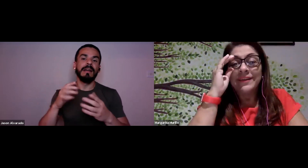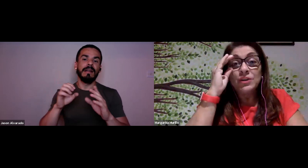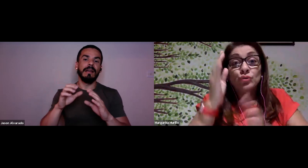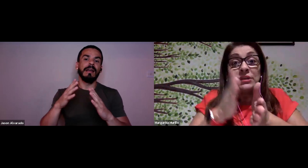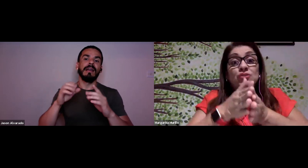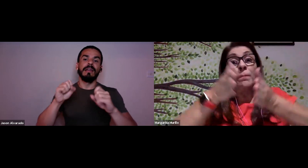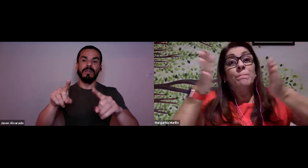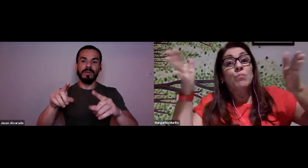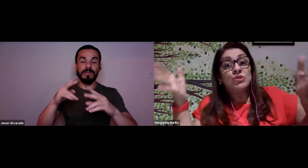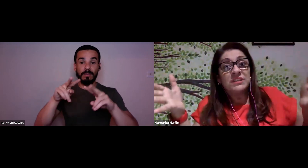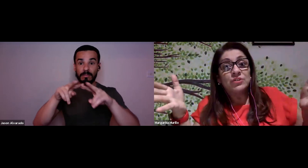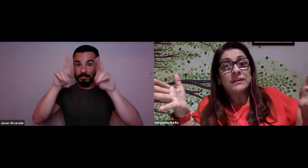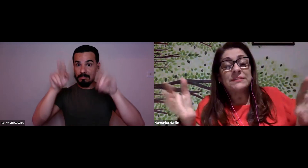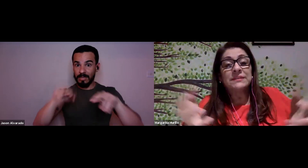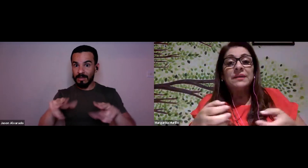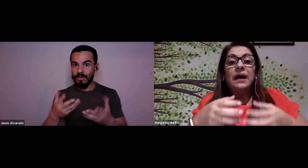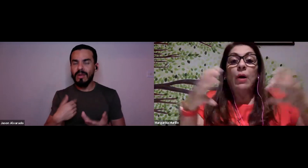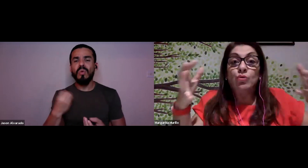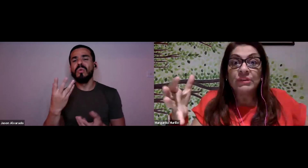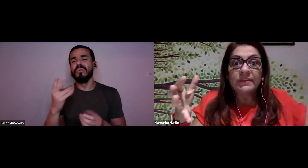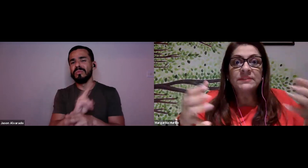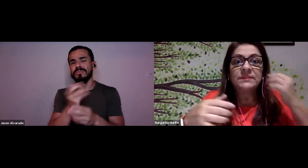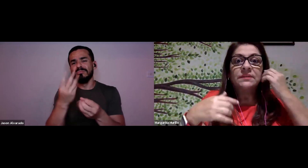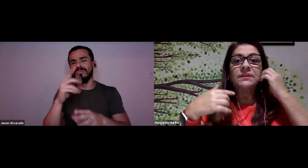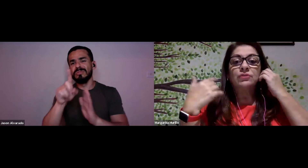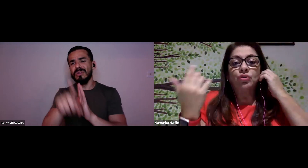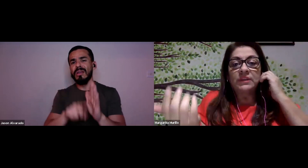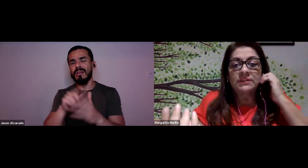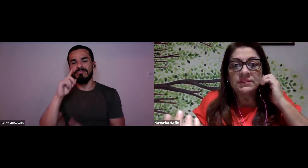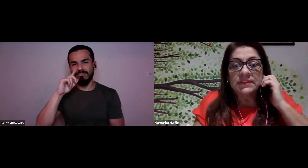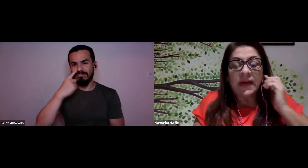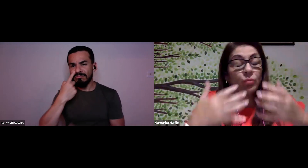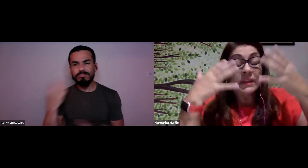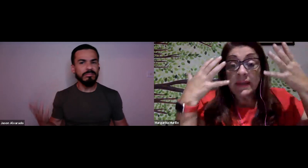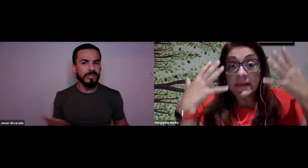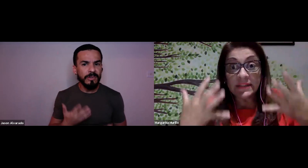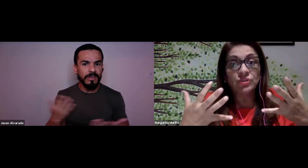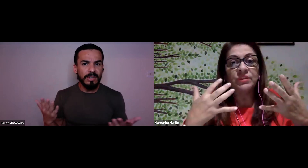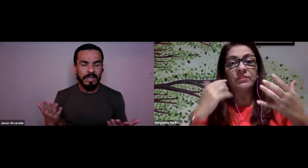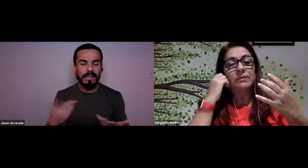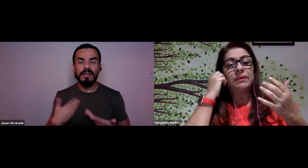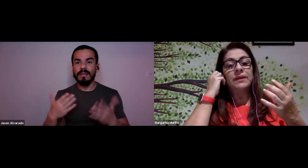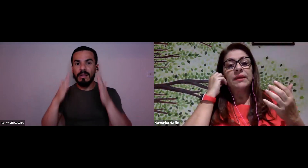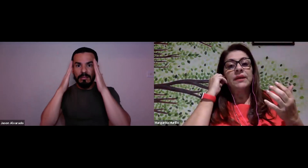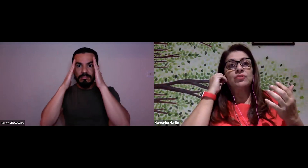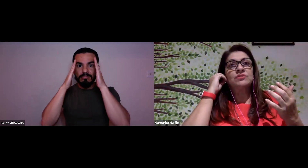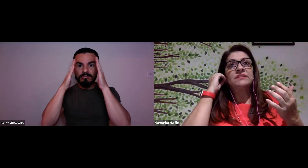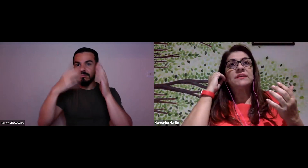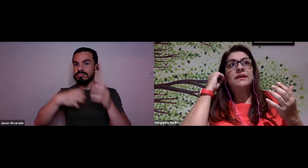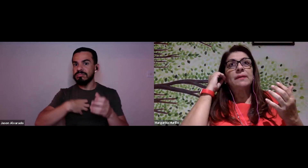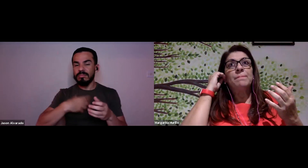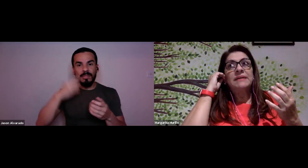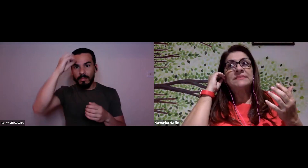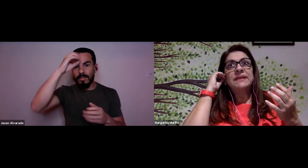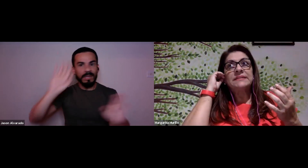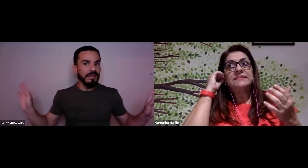y utilizo muchas horas aburridas donde da una imaginación terrible entonces